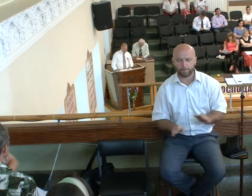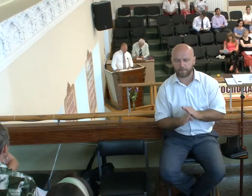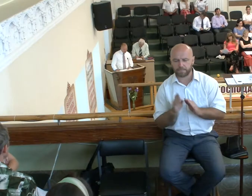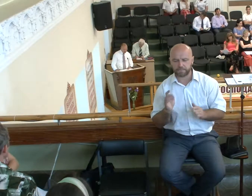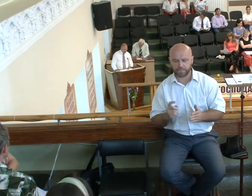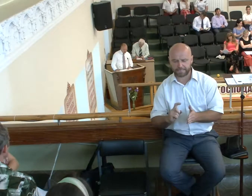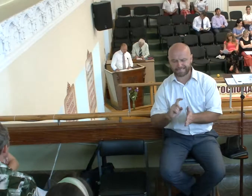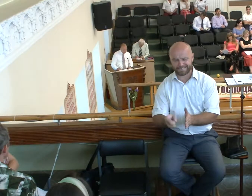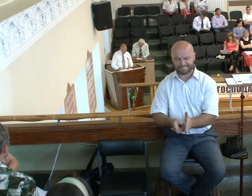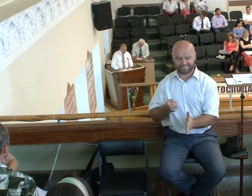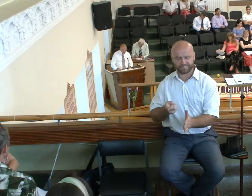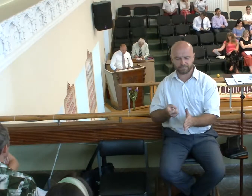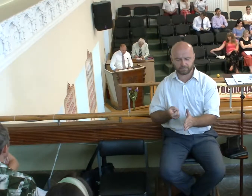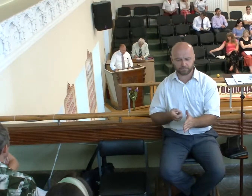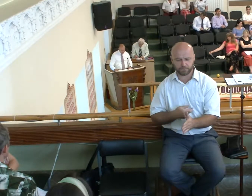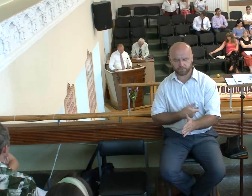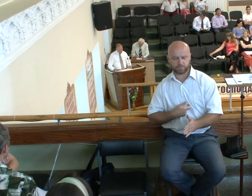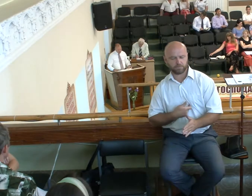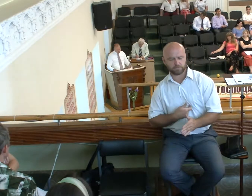В